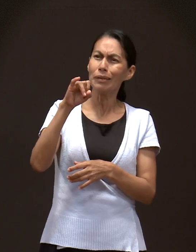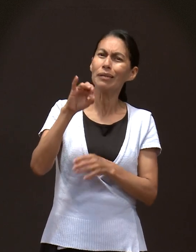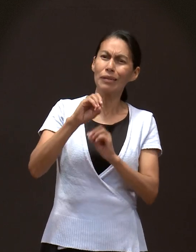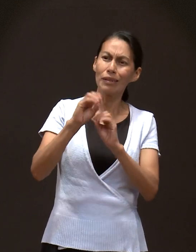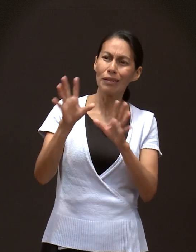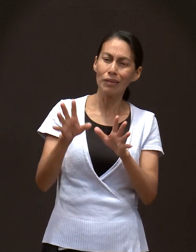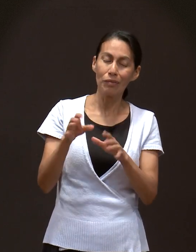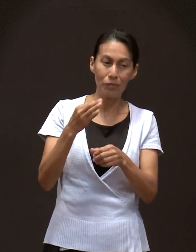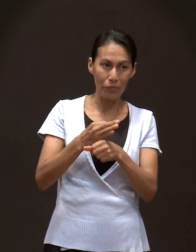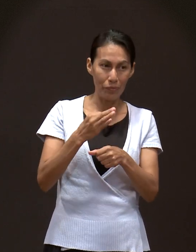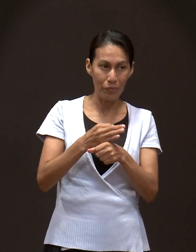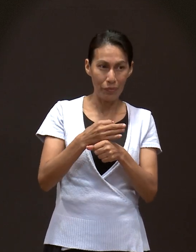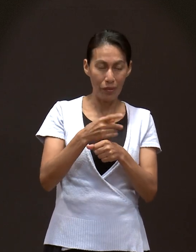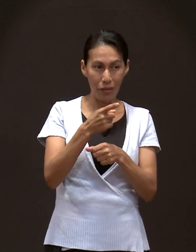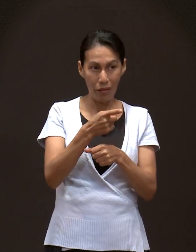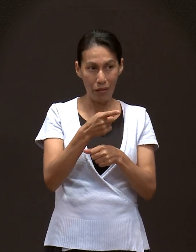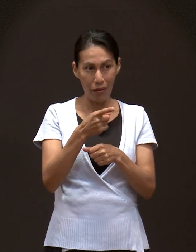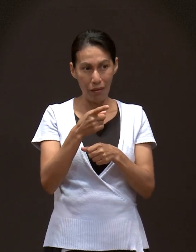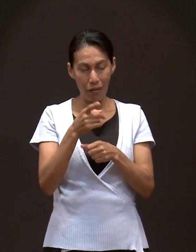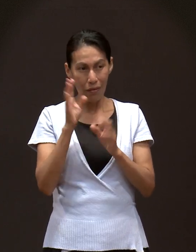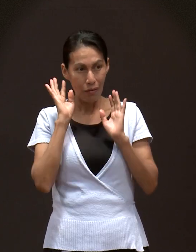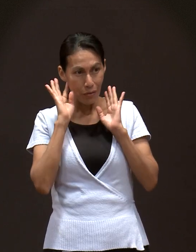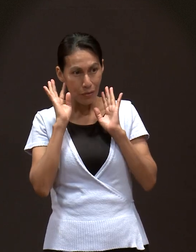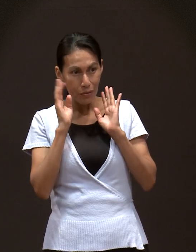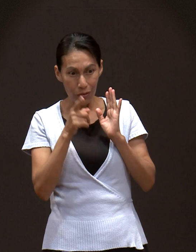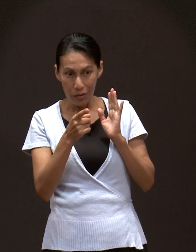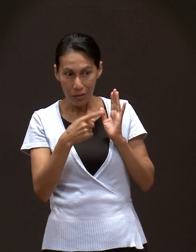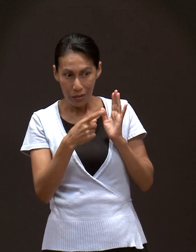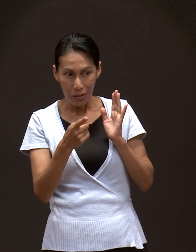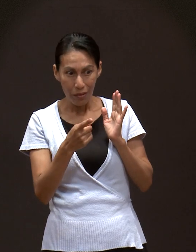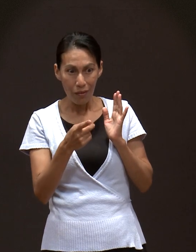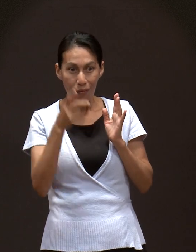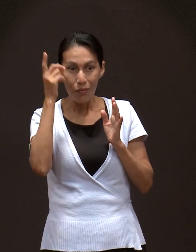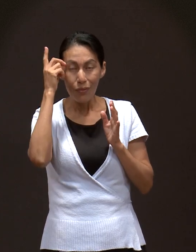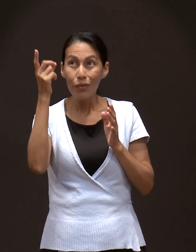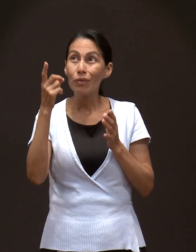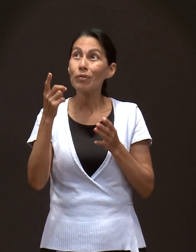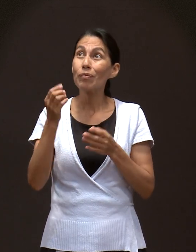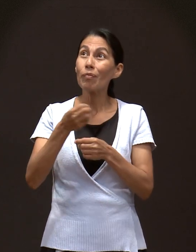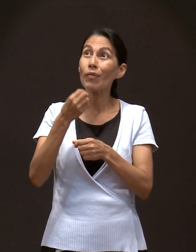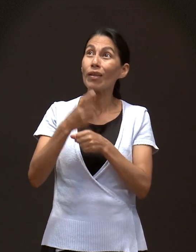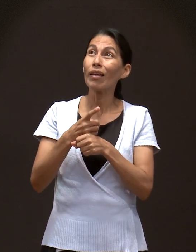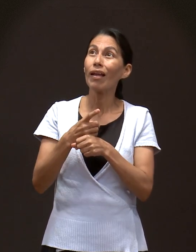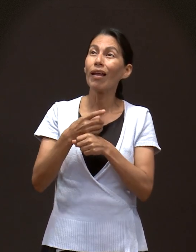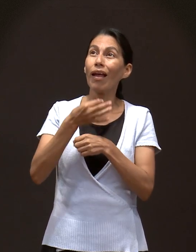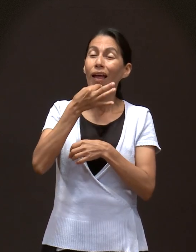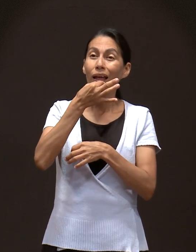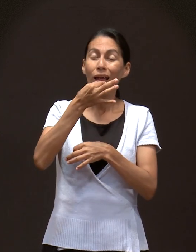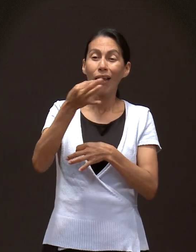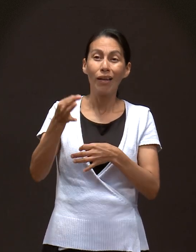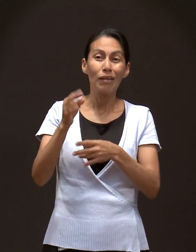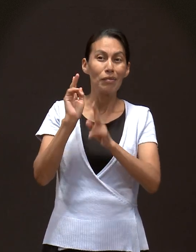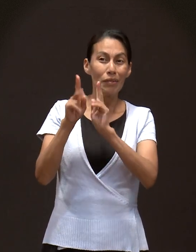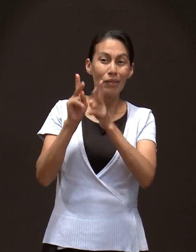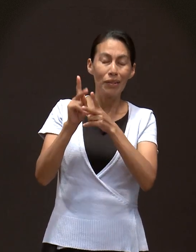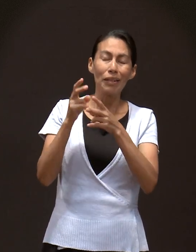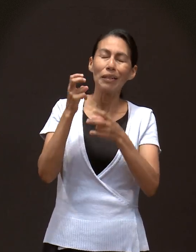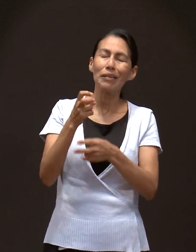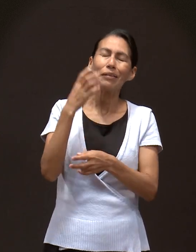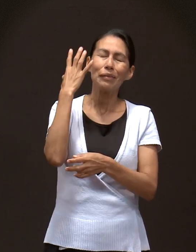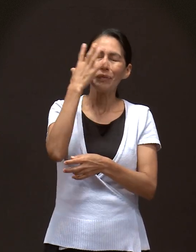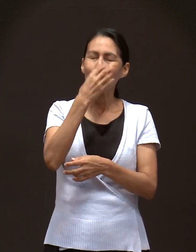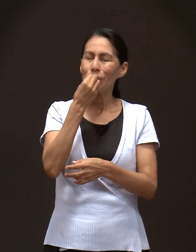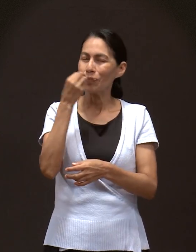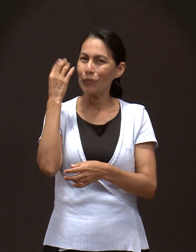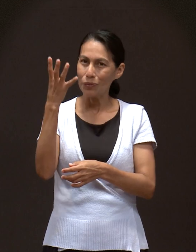lo quiero hacer. Amén. Y entonces, ahorita que estoy escuchando su testimonio y que estamos aquí, digo, Dios me ha dado la oportunidad de contarlo. Amén. Así es, este